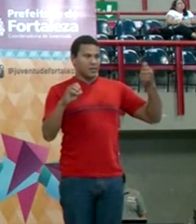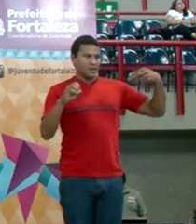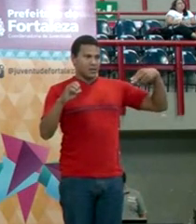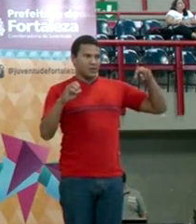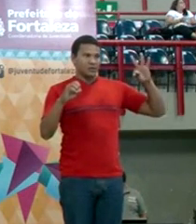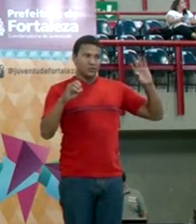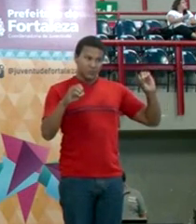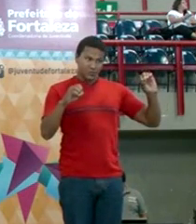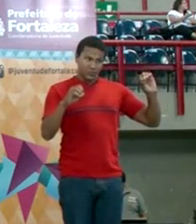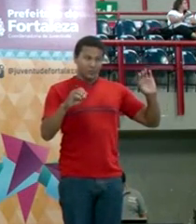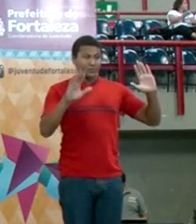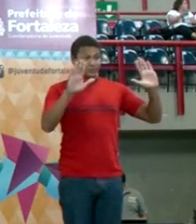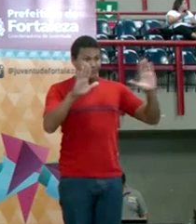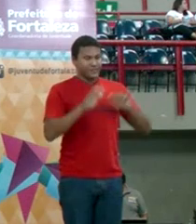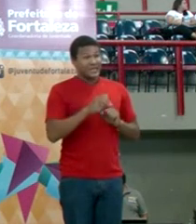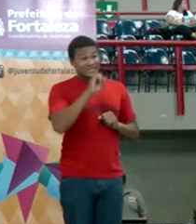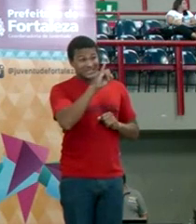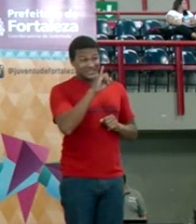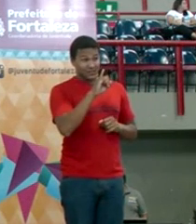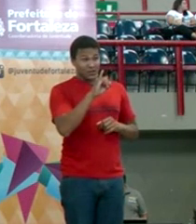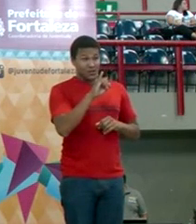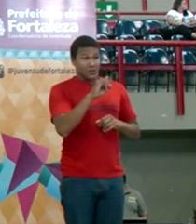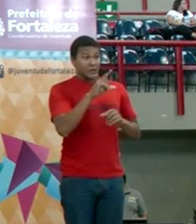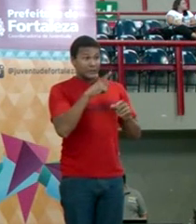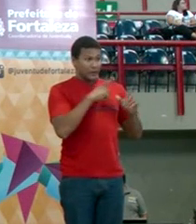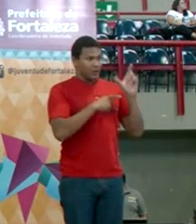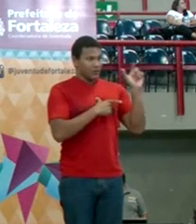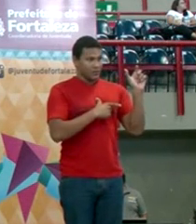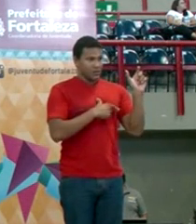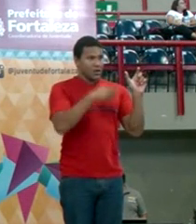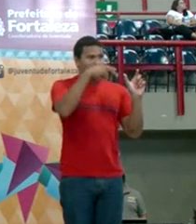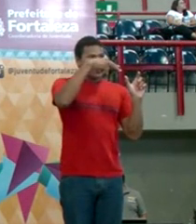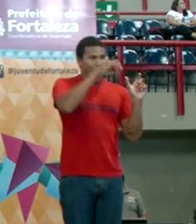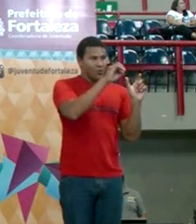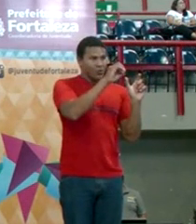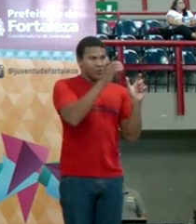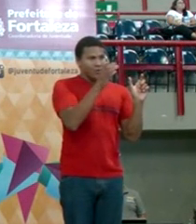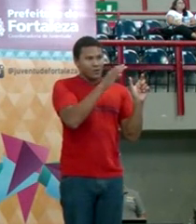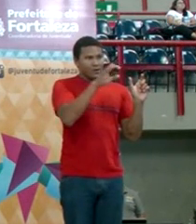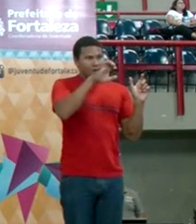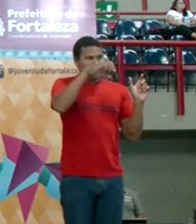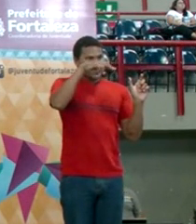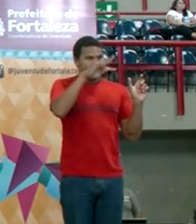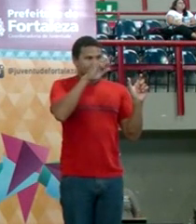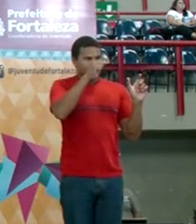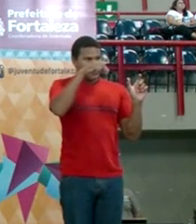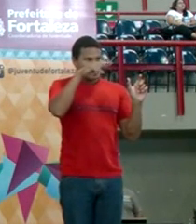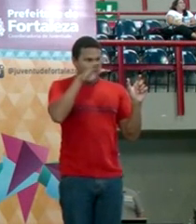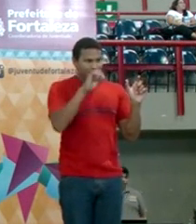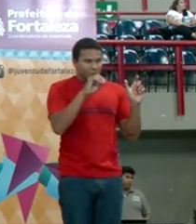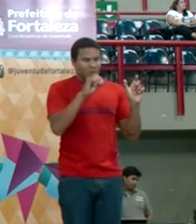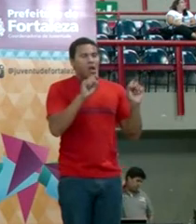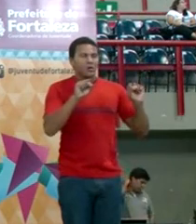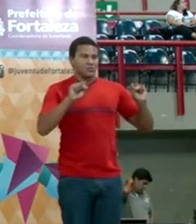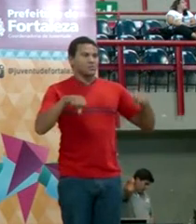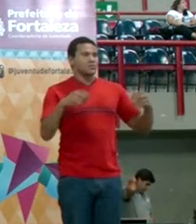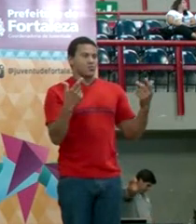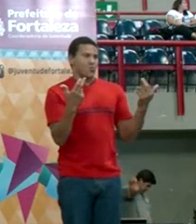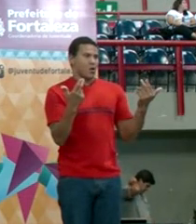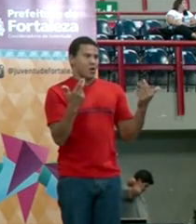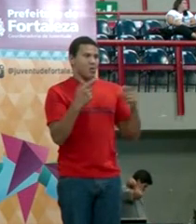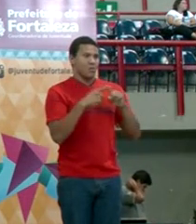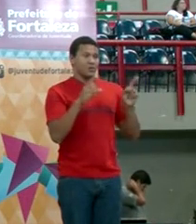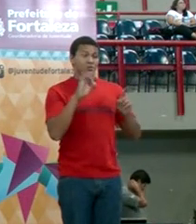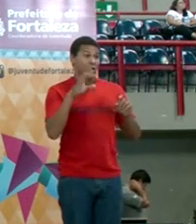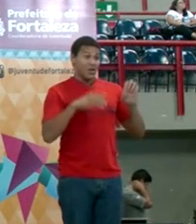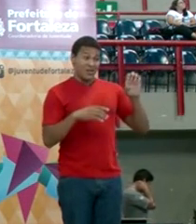puser no entanto, sim, mas só entanto não existe, tá? A pergunta que ele me faz é essa.